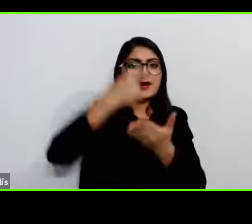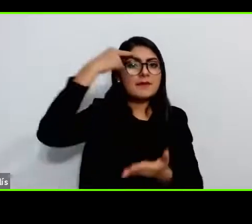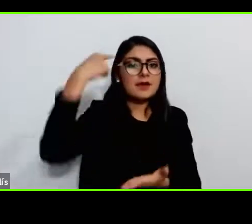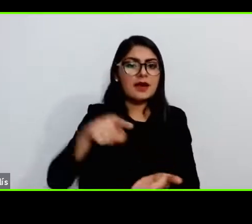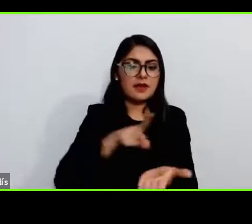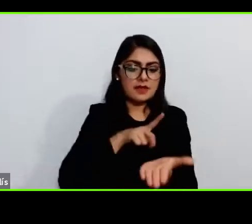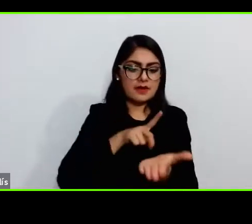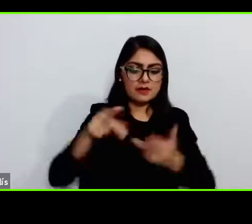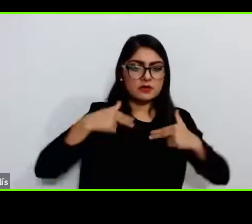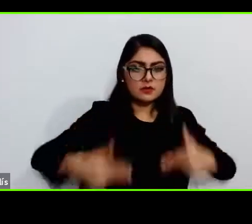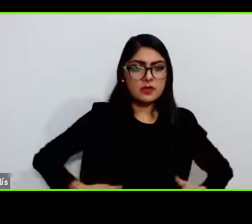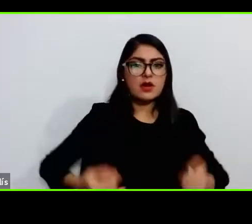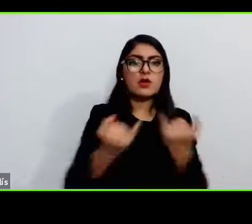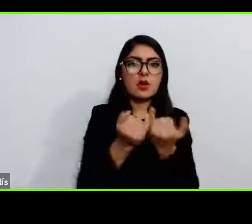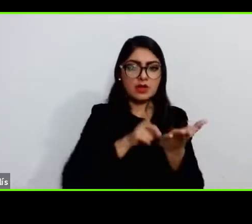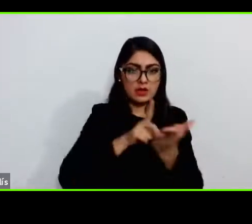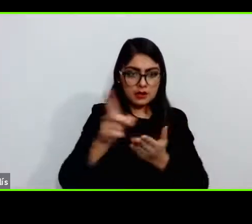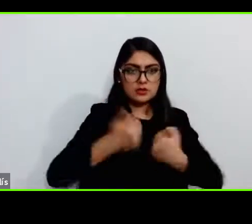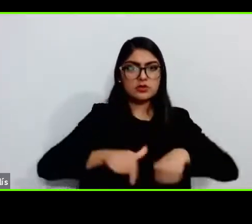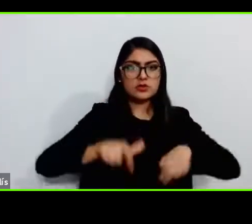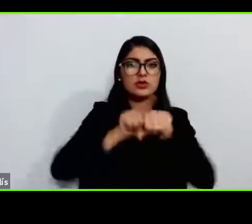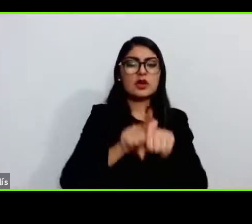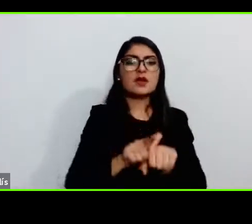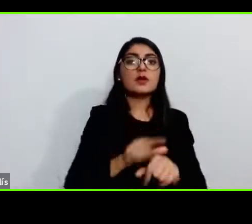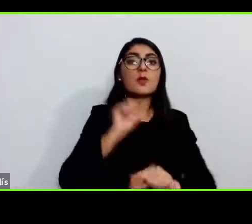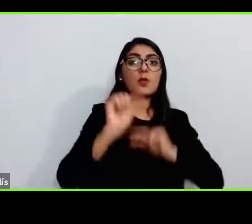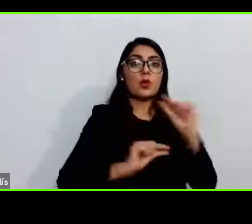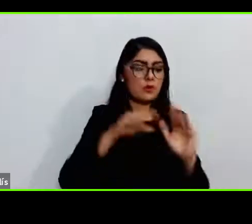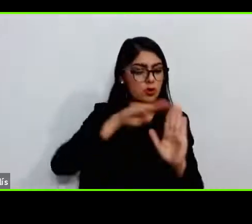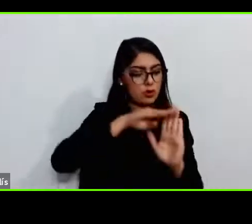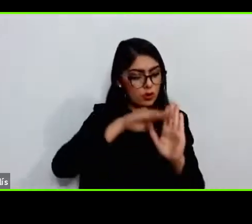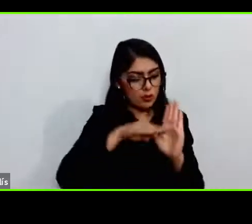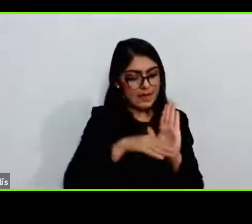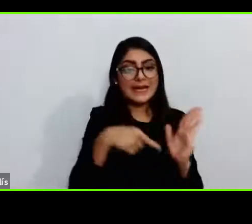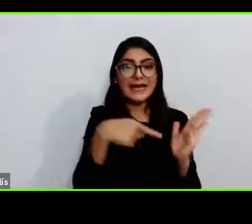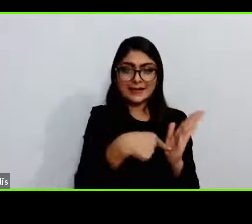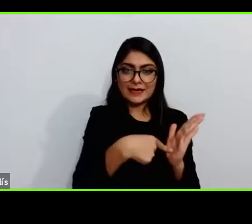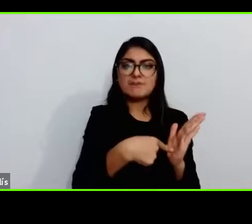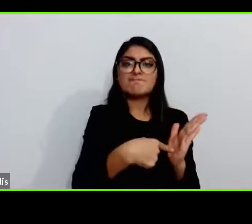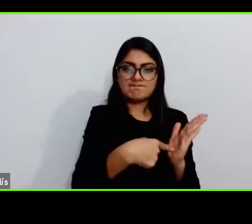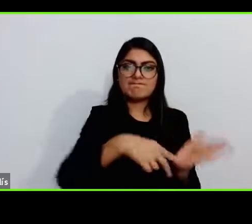derechos sociales empiezan a ser normas vinculantes, normas